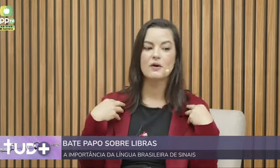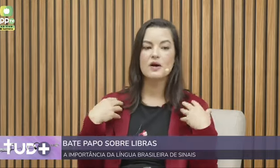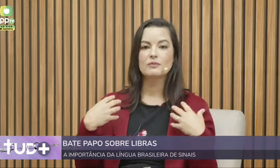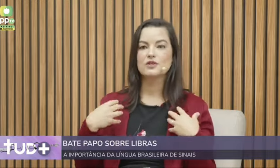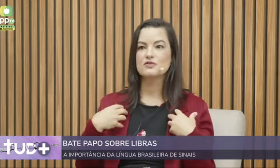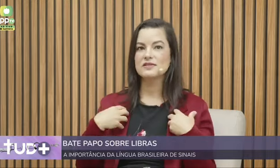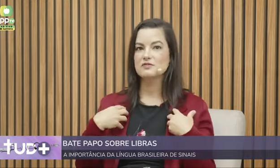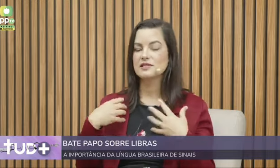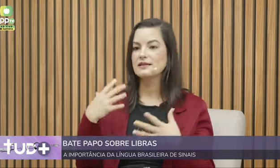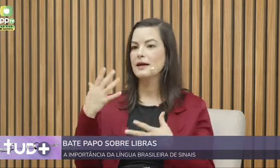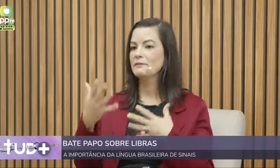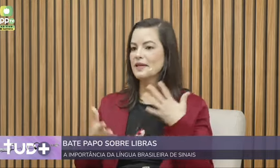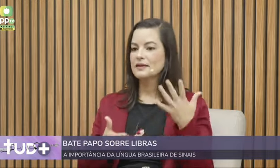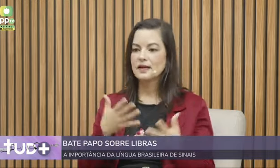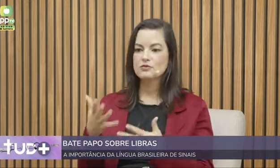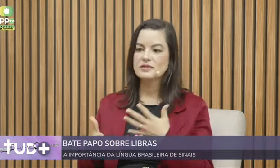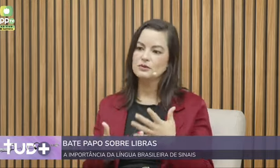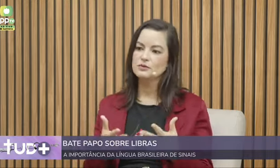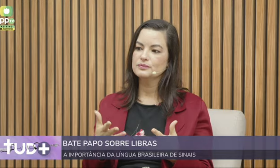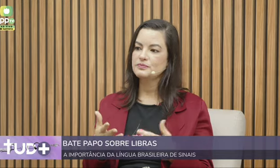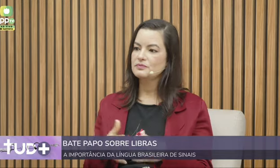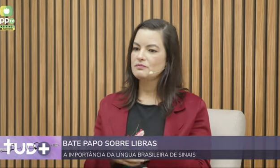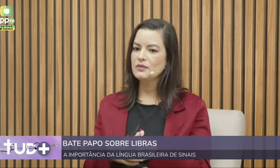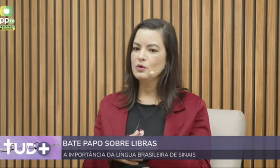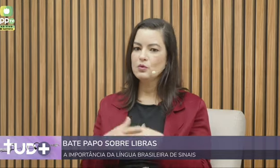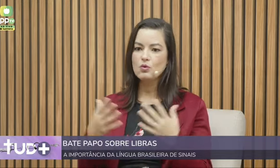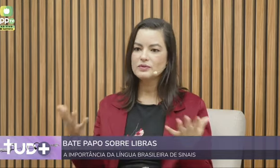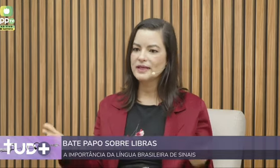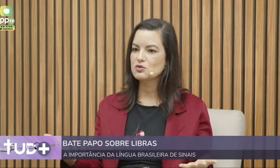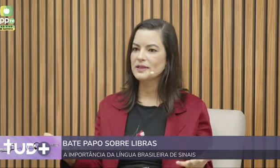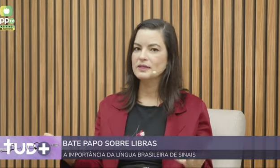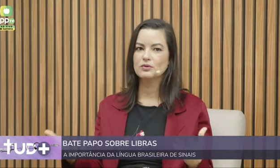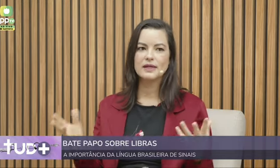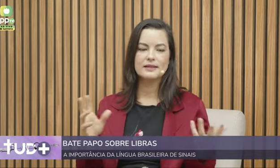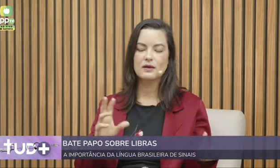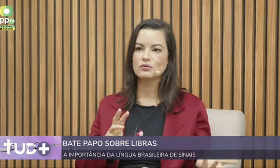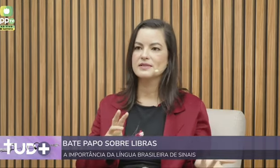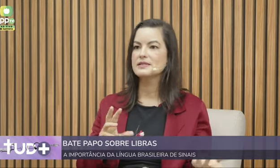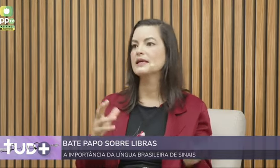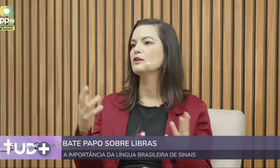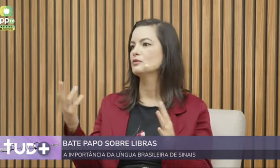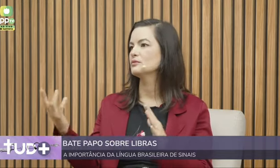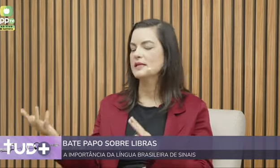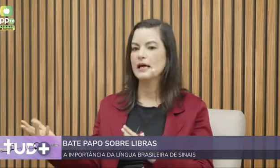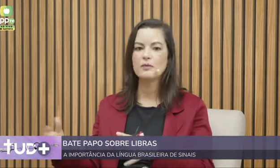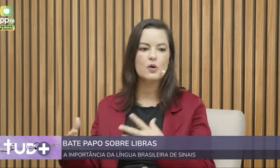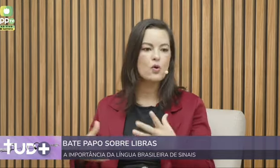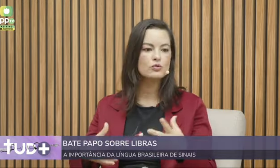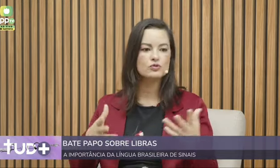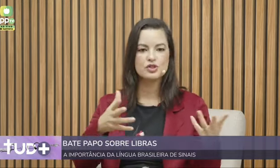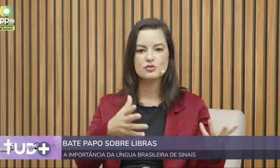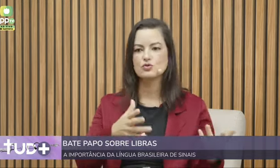corporal. Muitas vezes você está traduzindo um contexto ali do que está acontecendo, sei lá, um encontro de Jesus